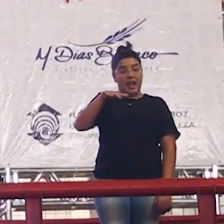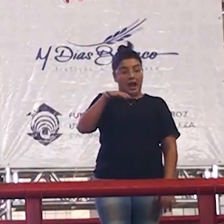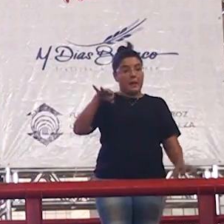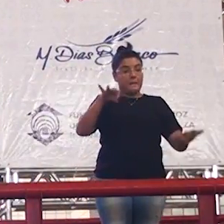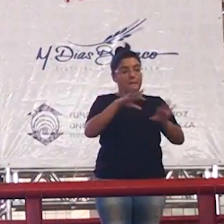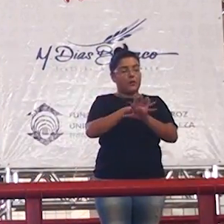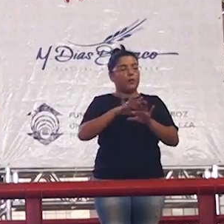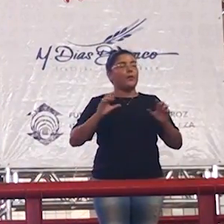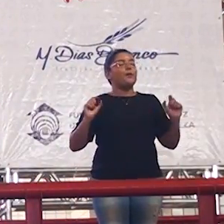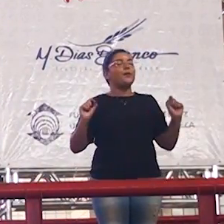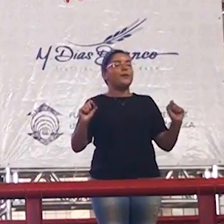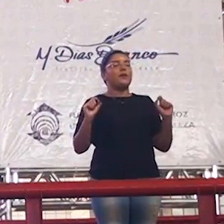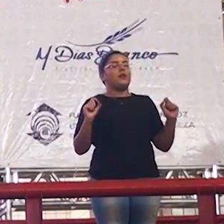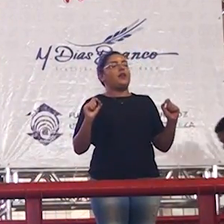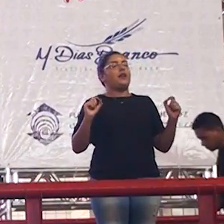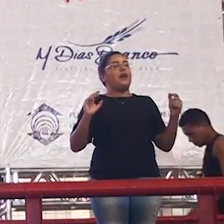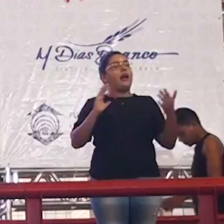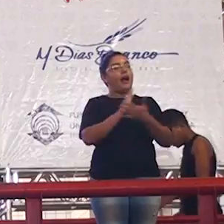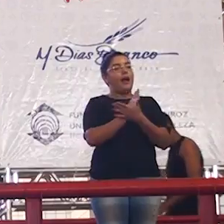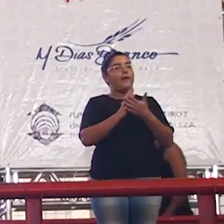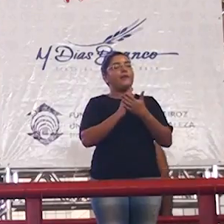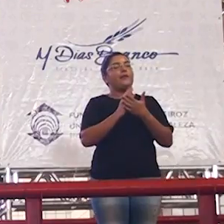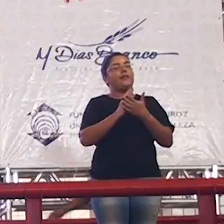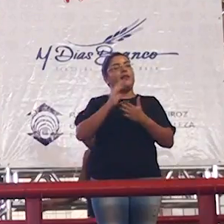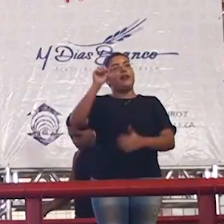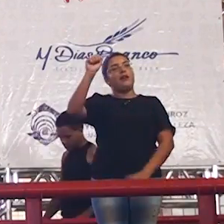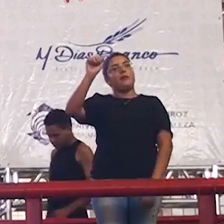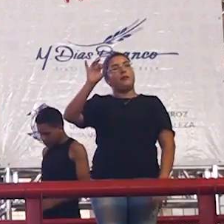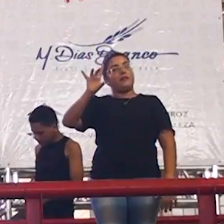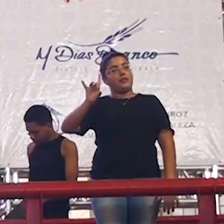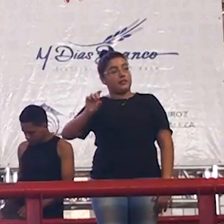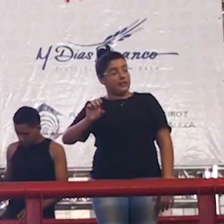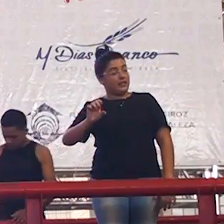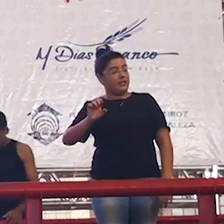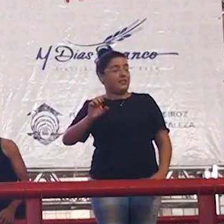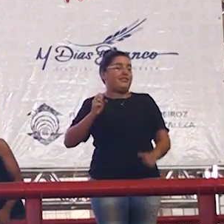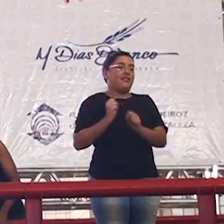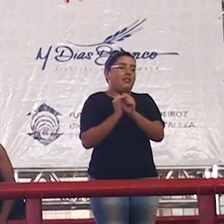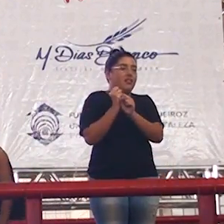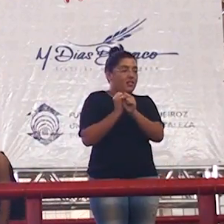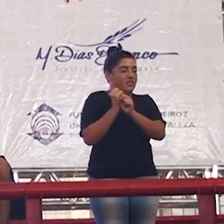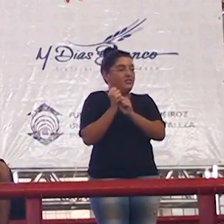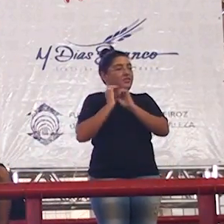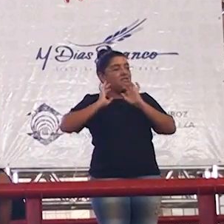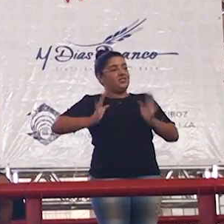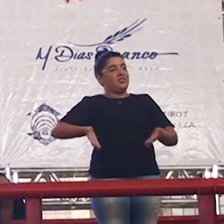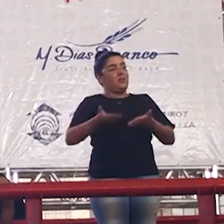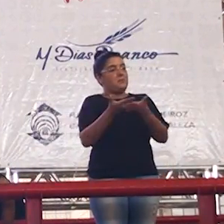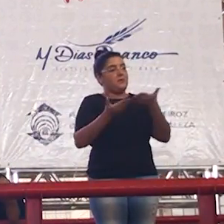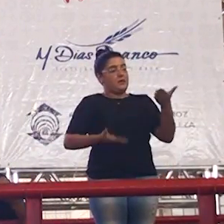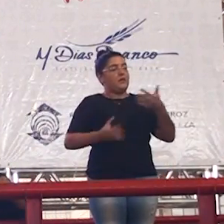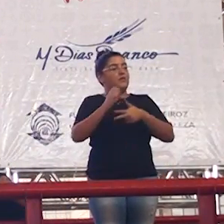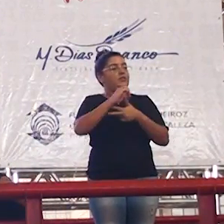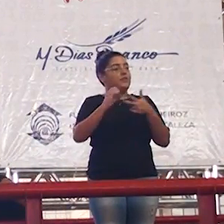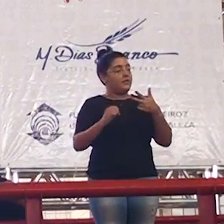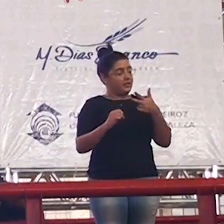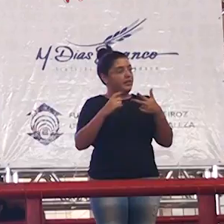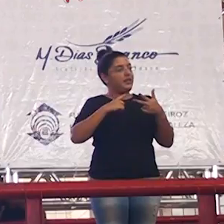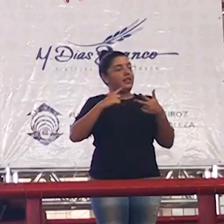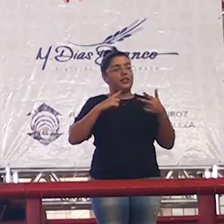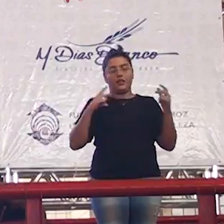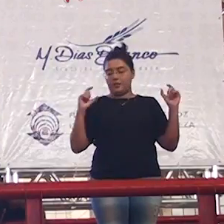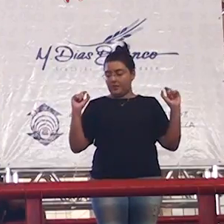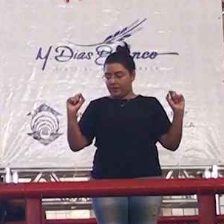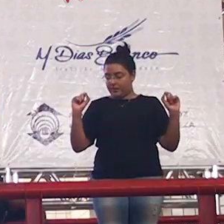fato. Alguns itens que caem no Enem nos últimos anos estão